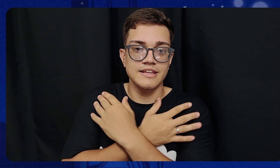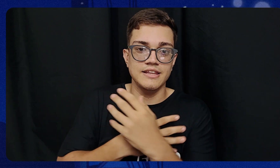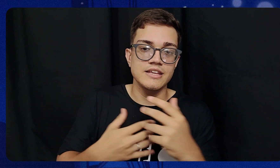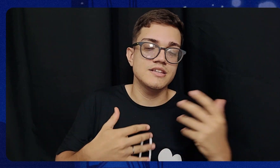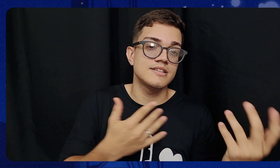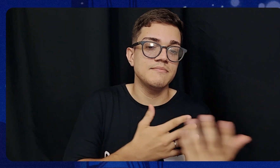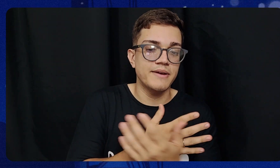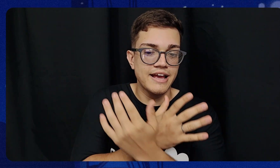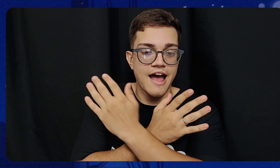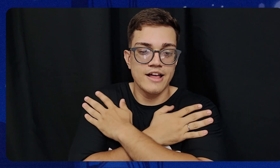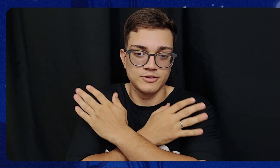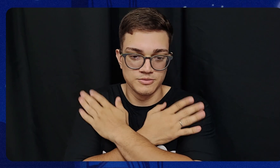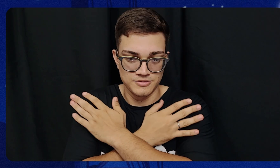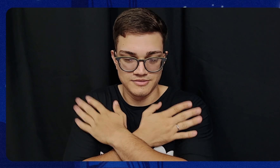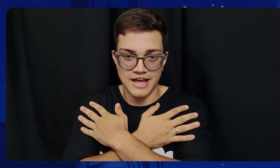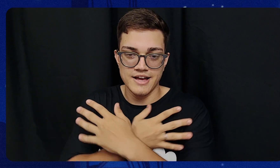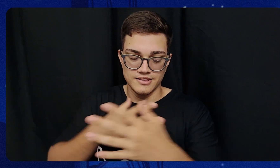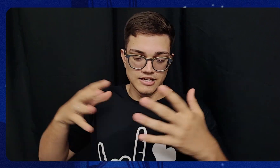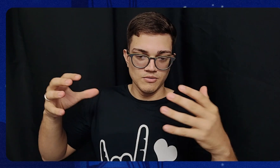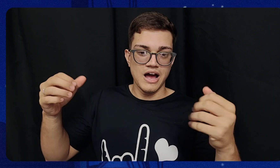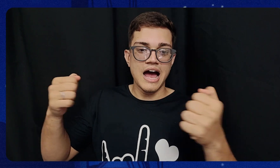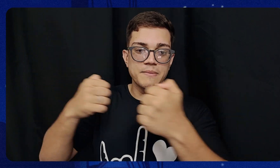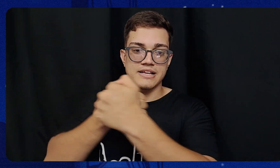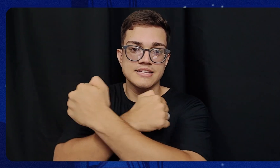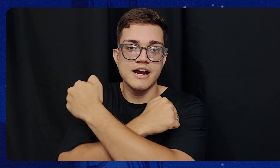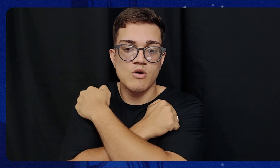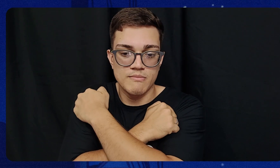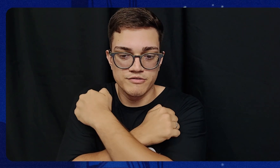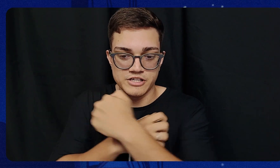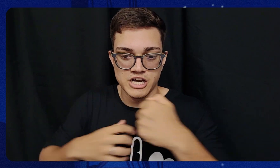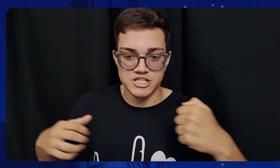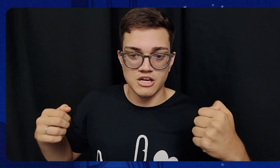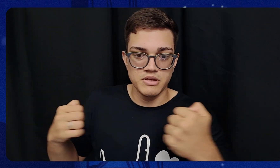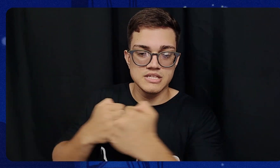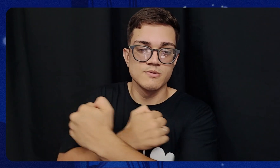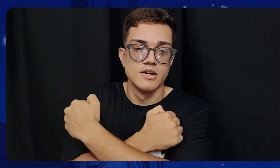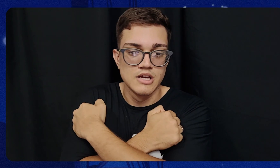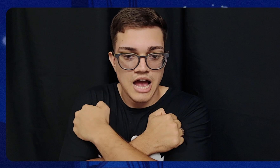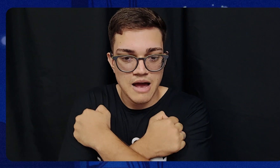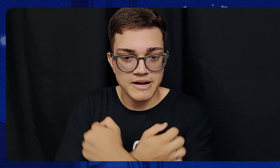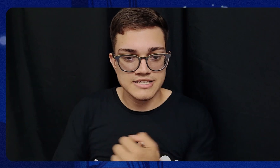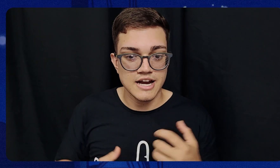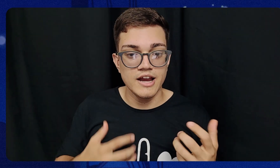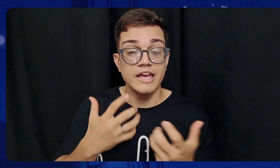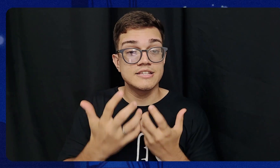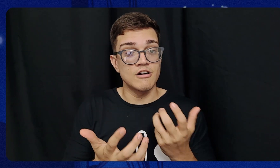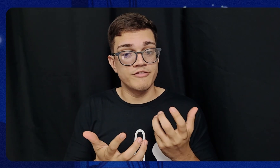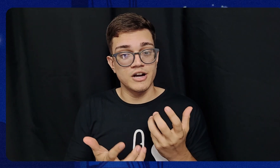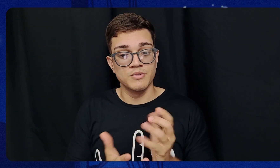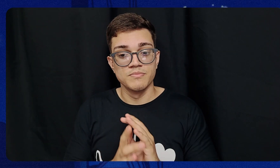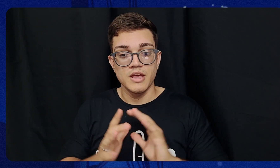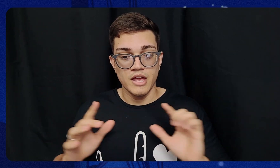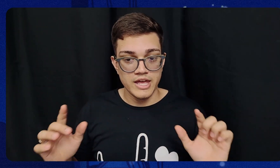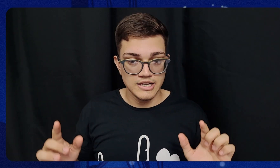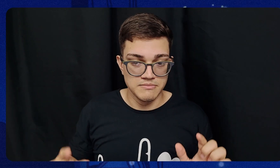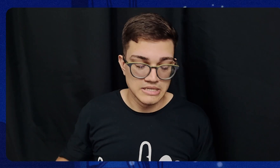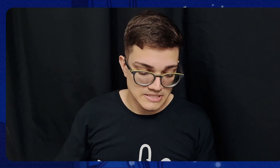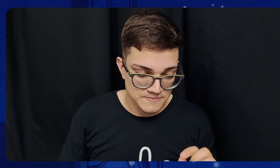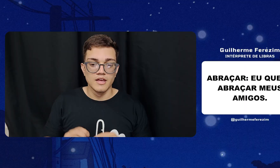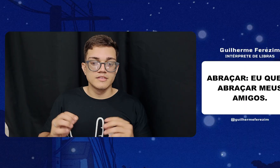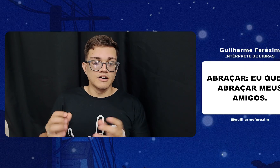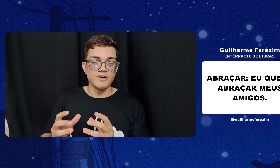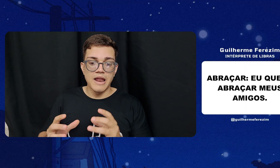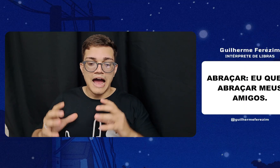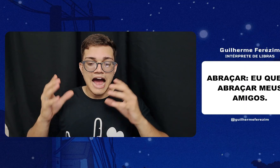a entender desempregado, tá? Então, abraçar com a mão fechadinha mesmo. Abraçar, esse é o verbo em